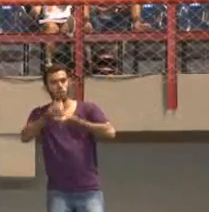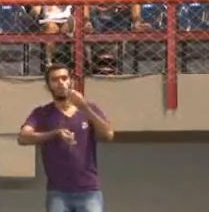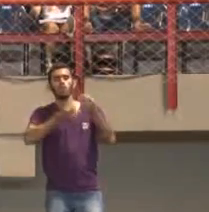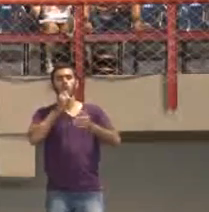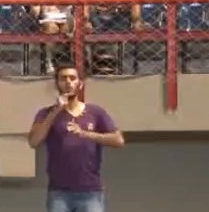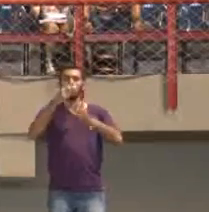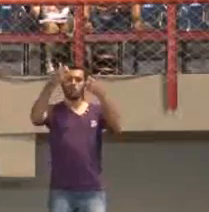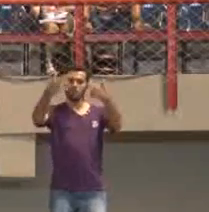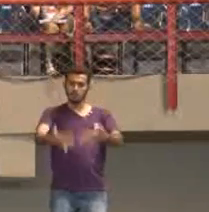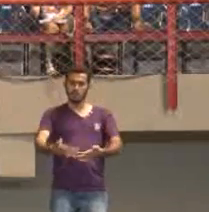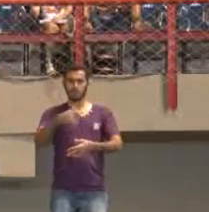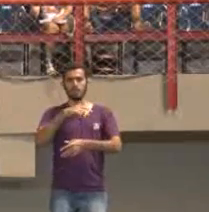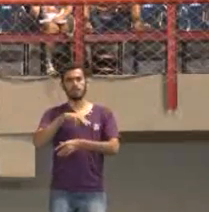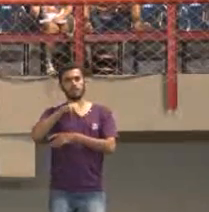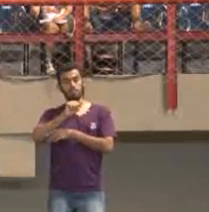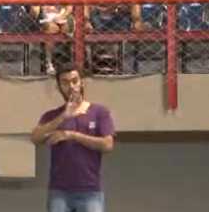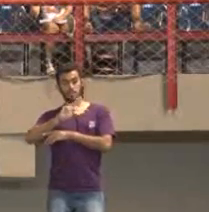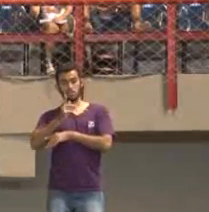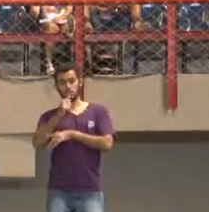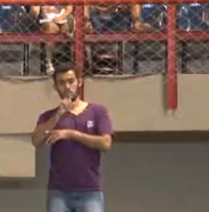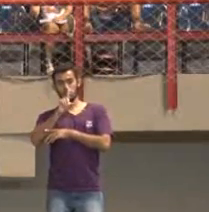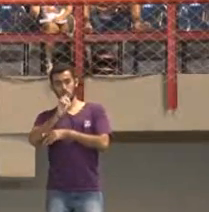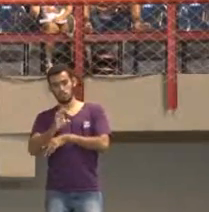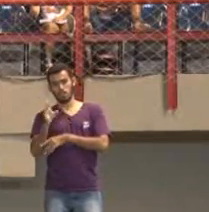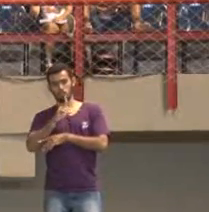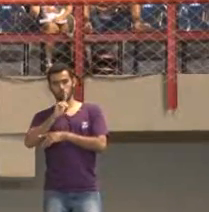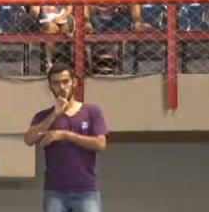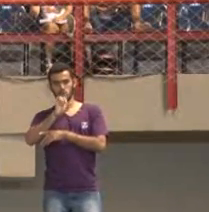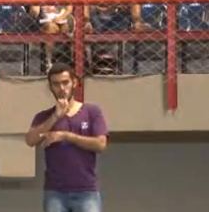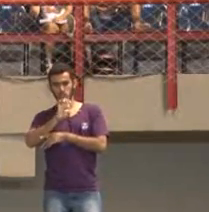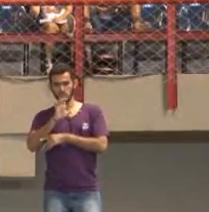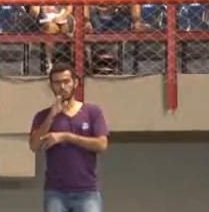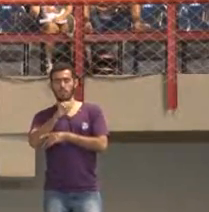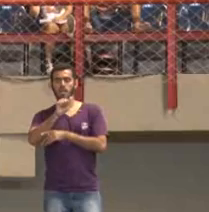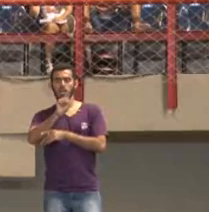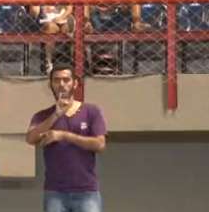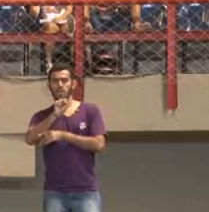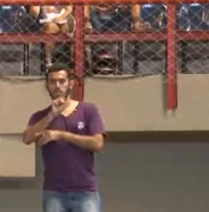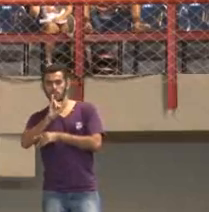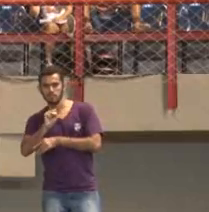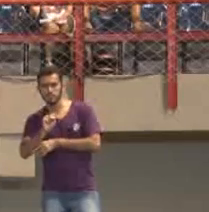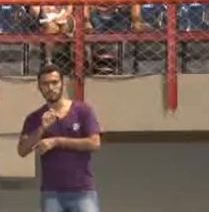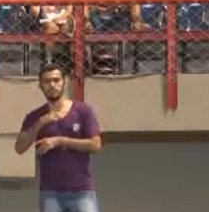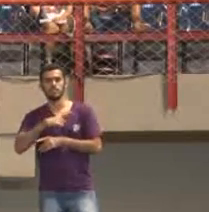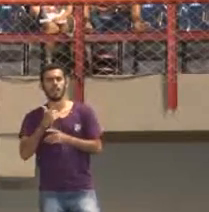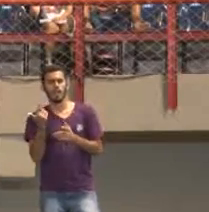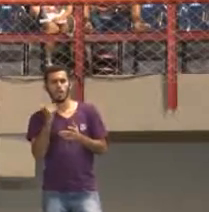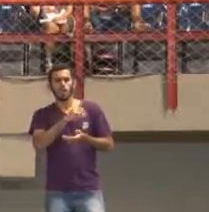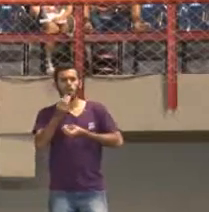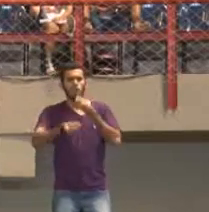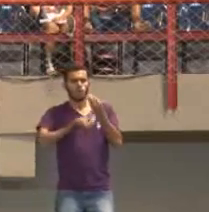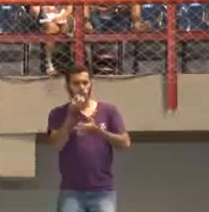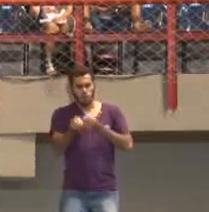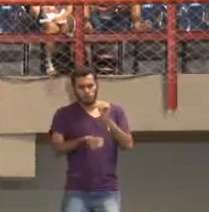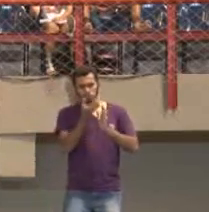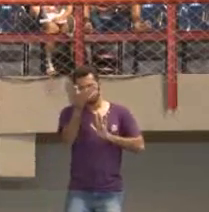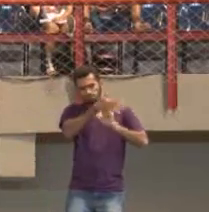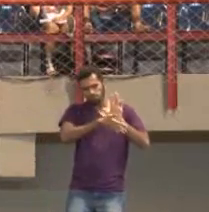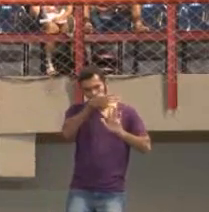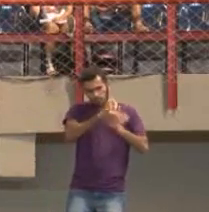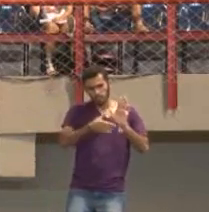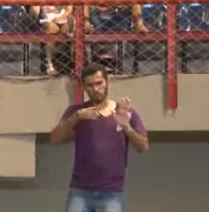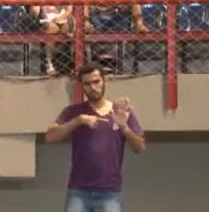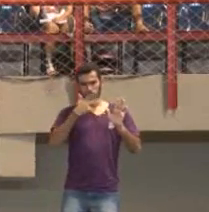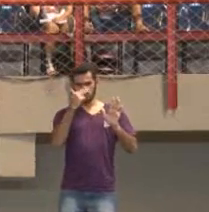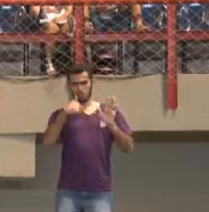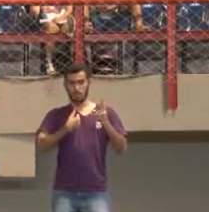de Assis utiliza para criar os seus textos, as bases são ambiguidade, que é o duplo sentido, e a